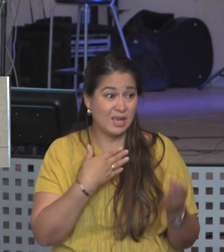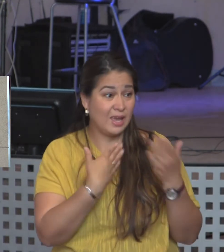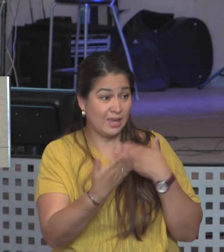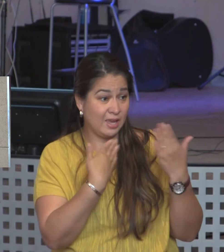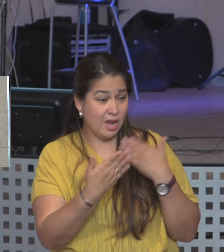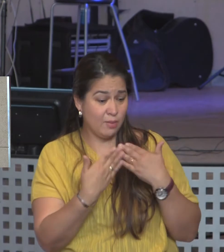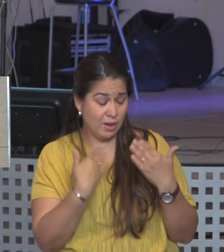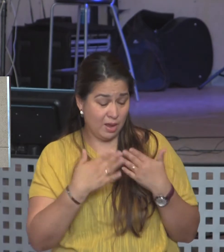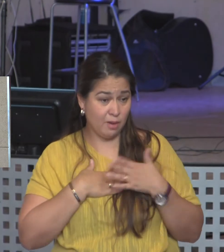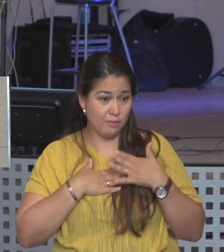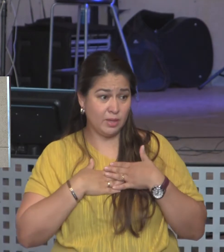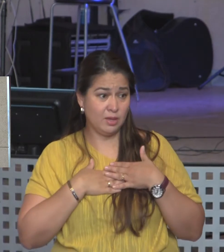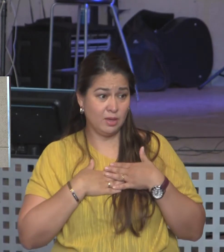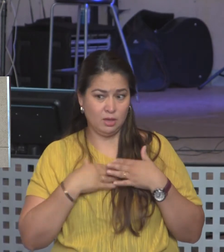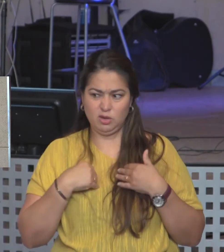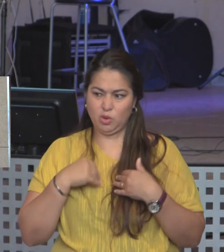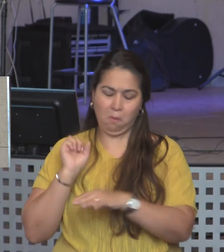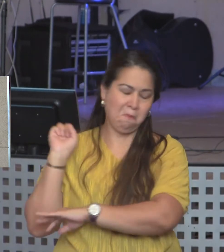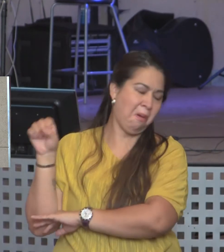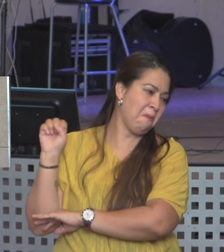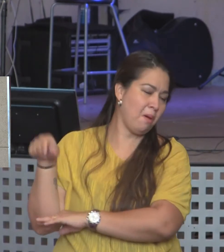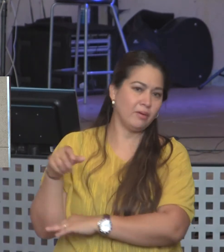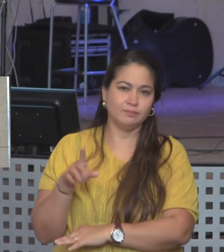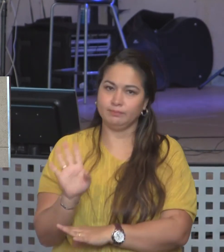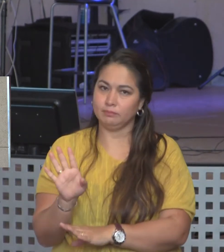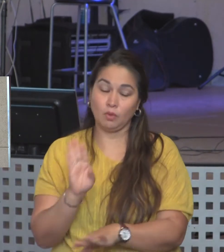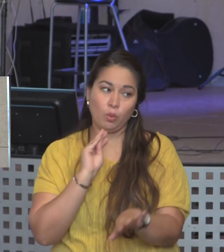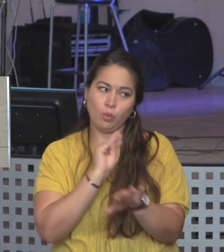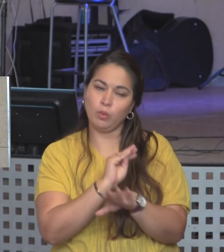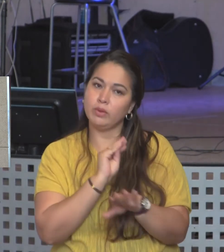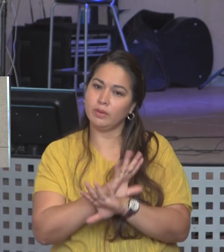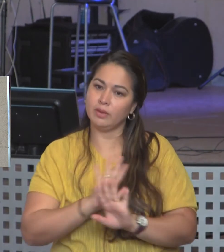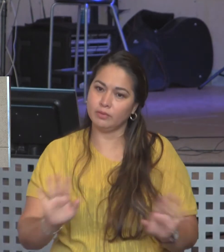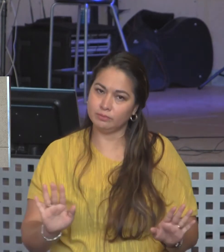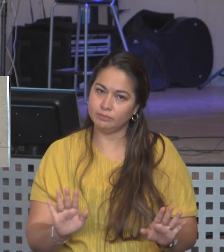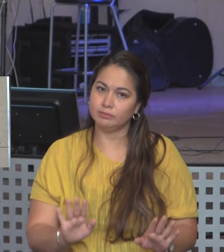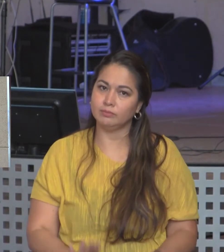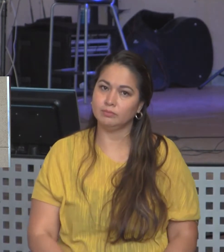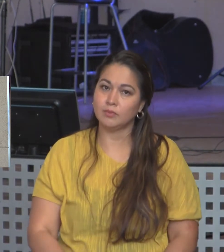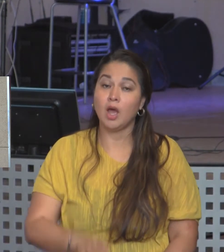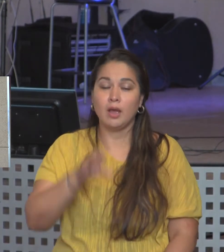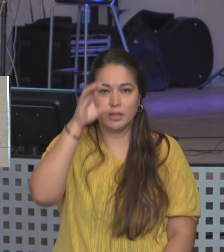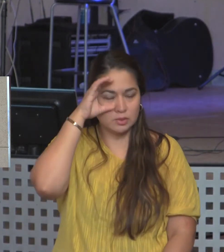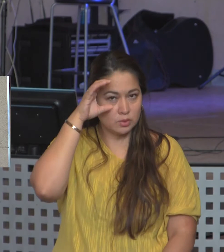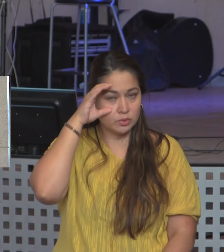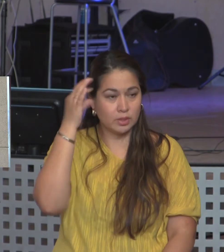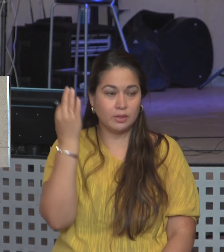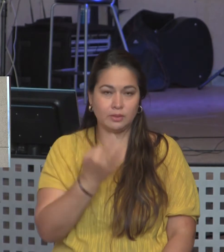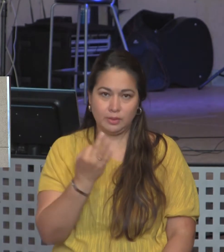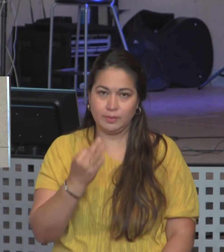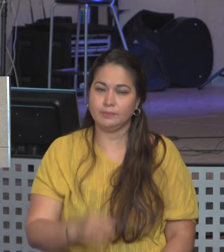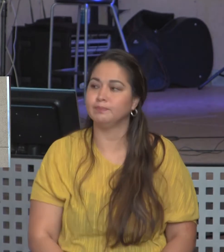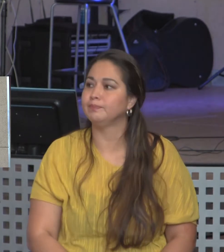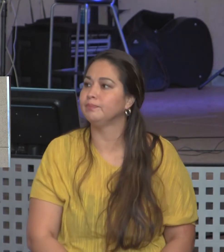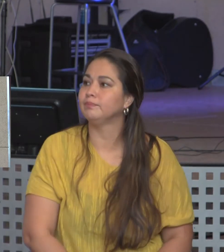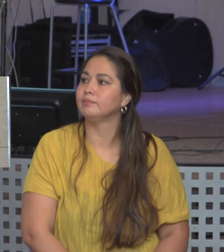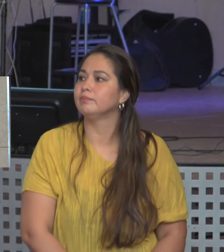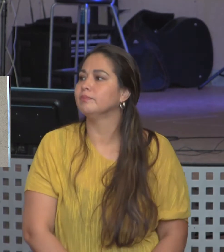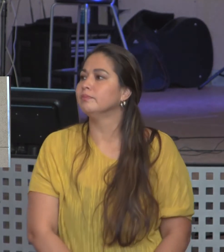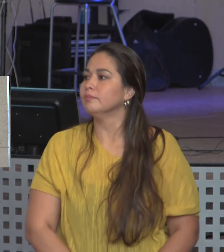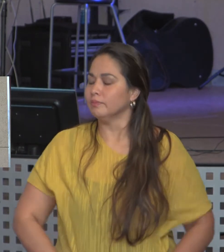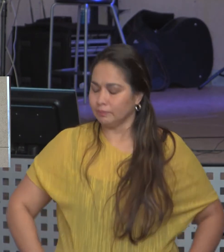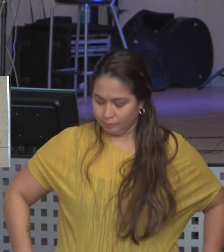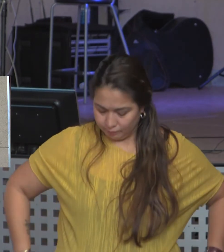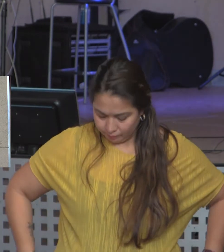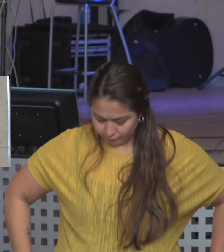Mirad que no desechéis. ¿Sabes la cantidad de cosas que desechan nuestros oídos? al cabo del día.